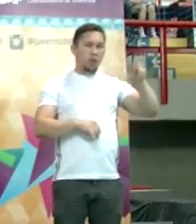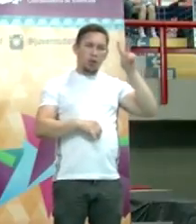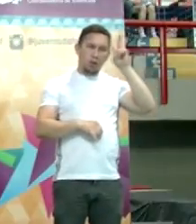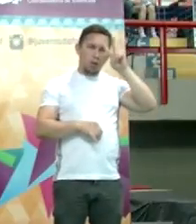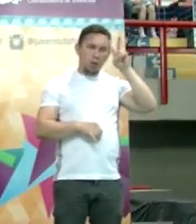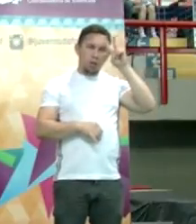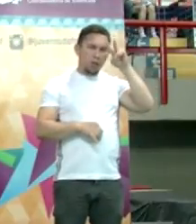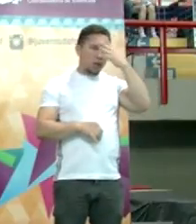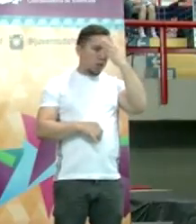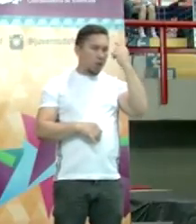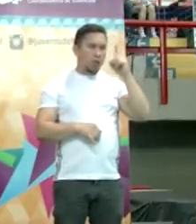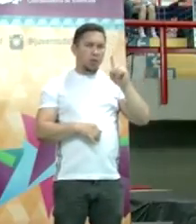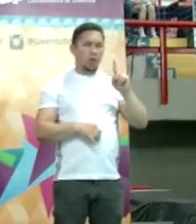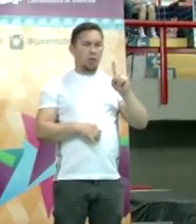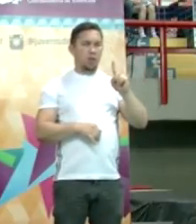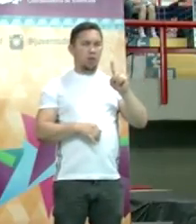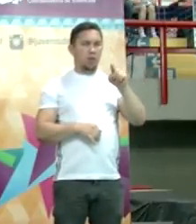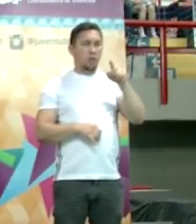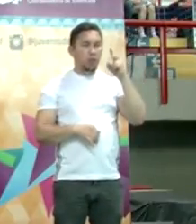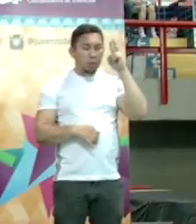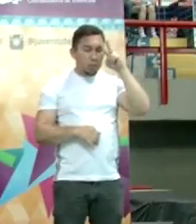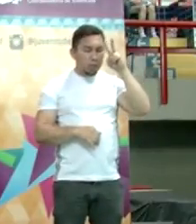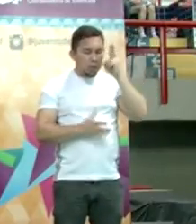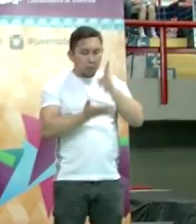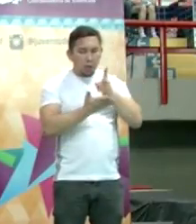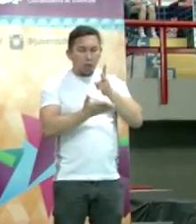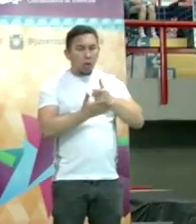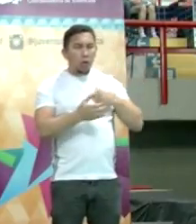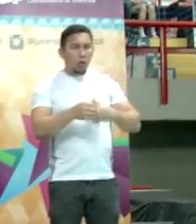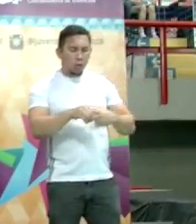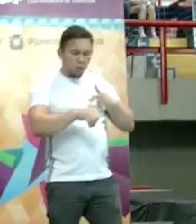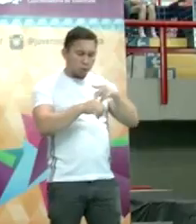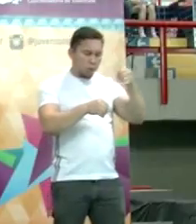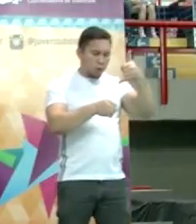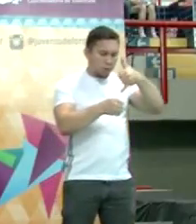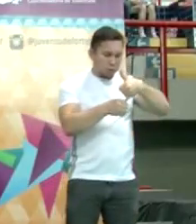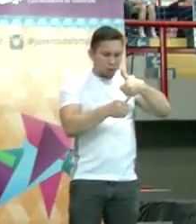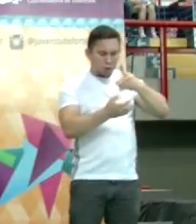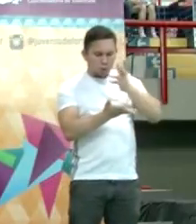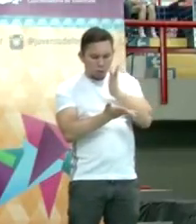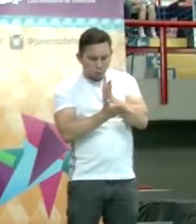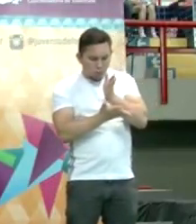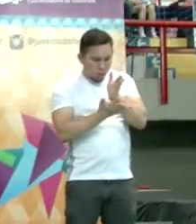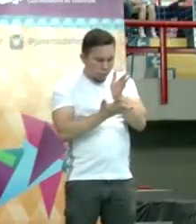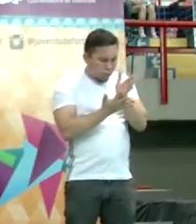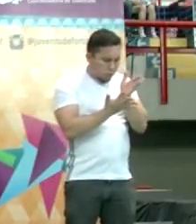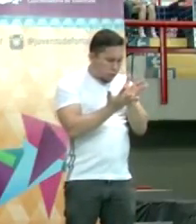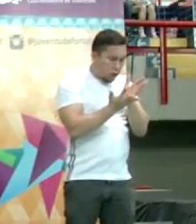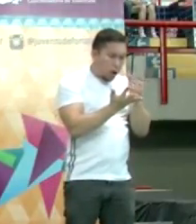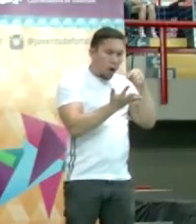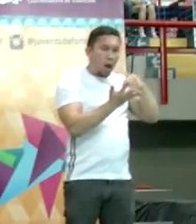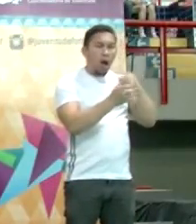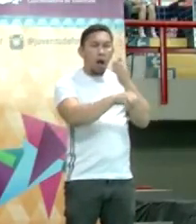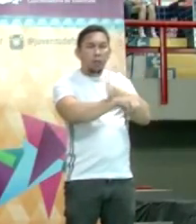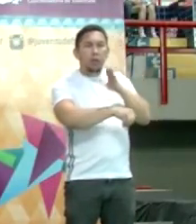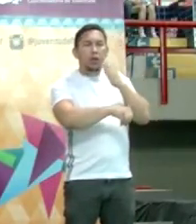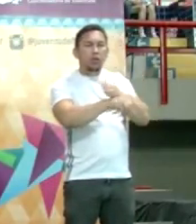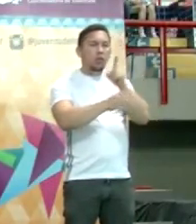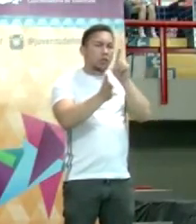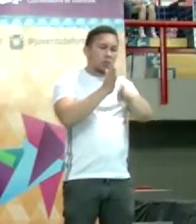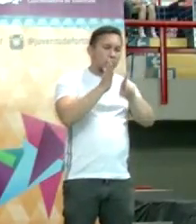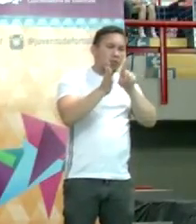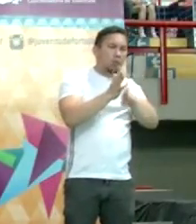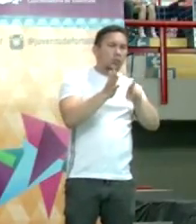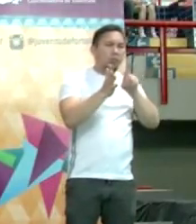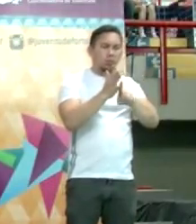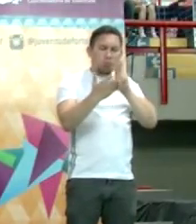tão importante quanto a gente entender o que é o petróleo, as fontes, é praticar, é exercitar, fazer